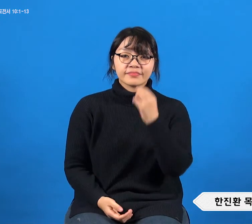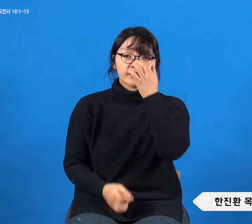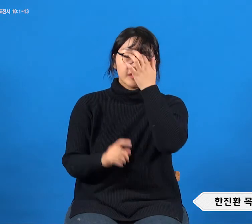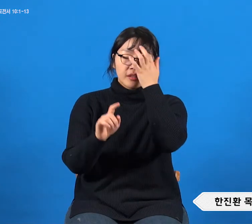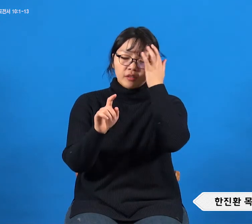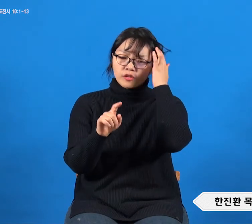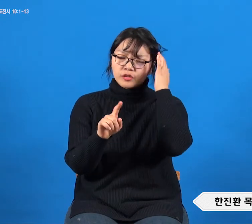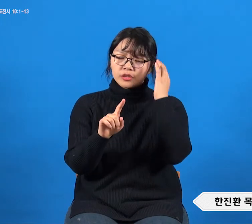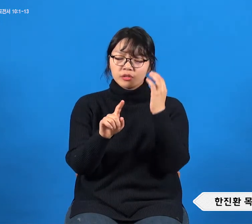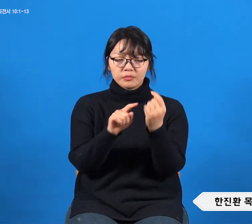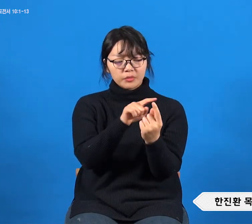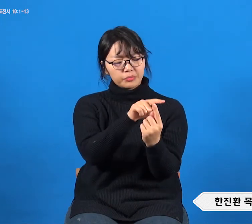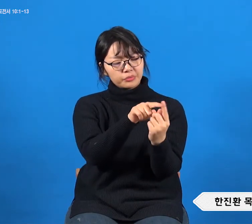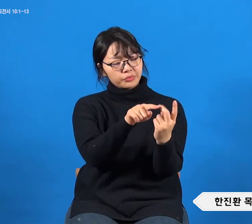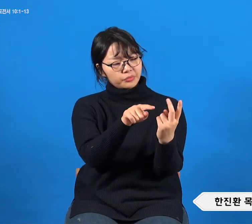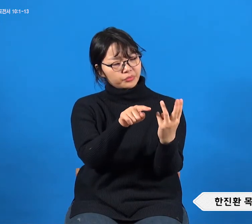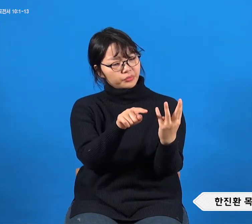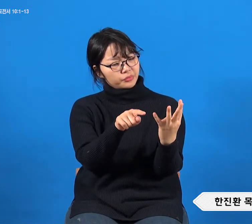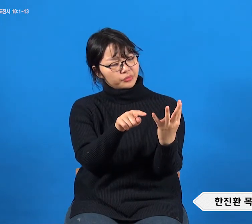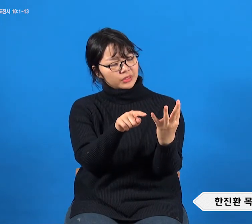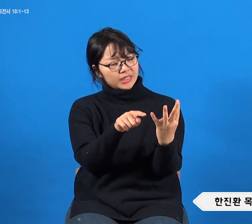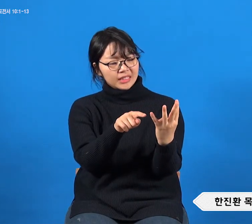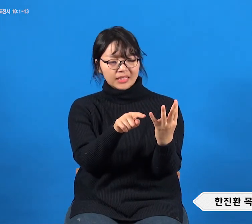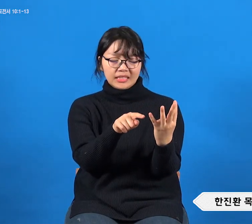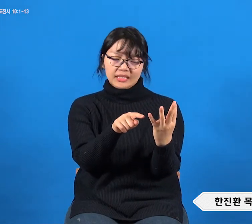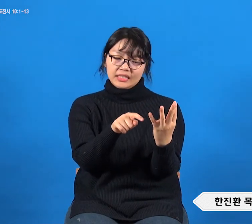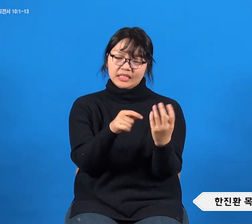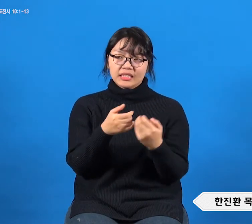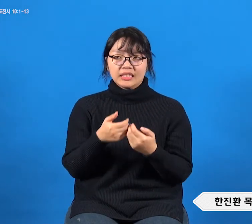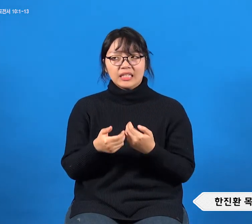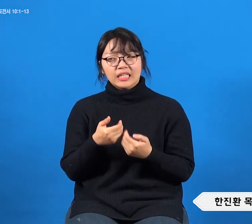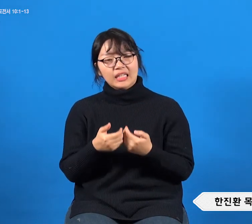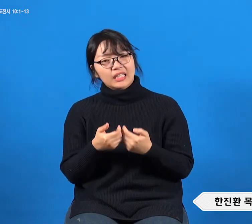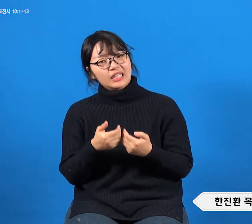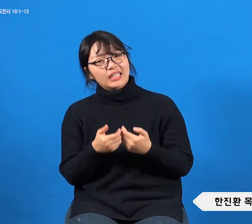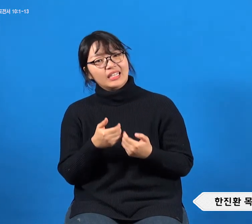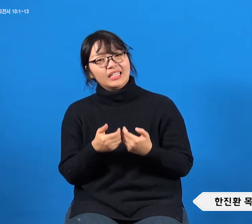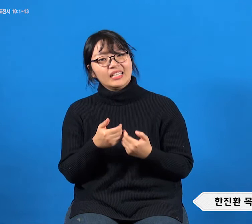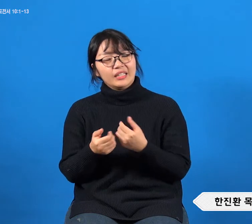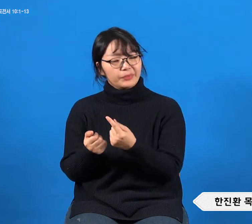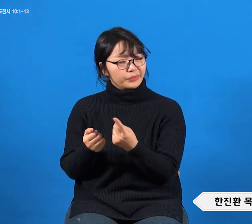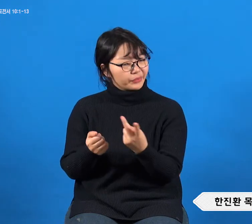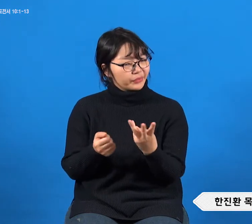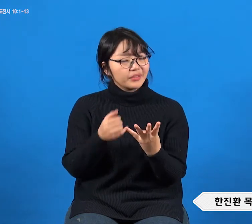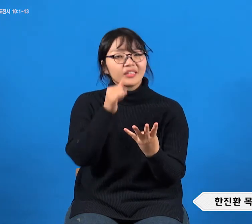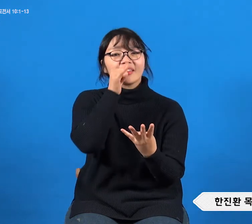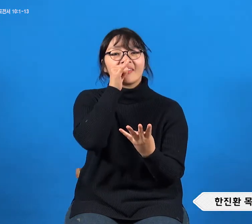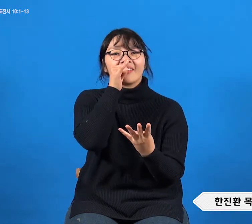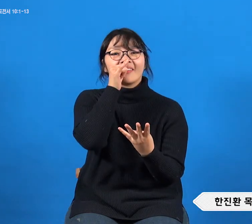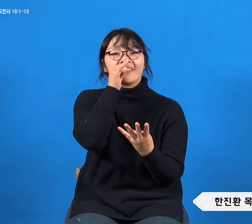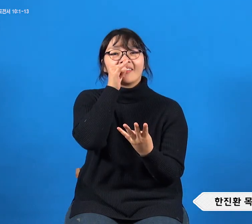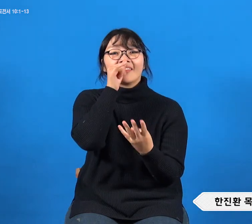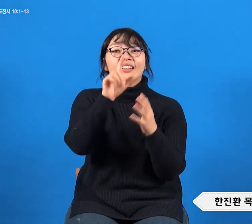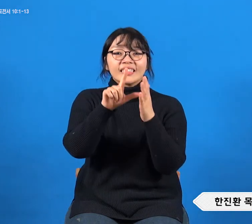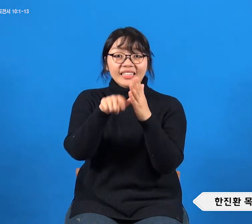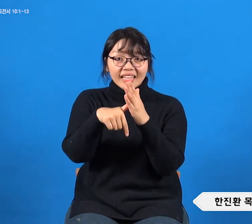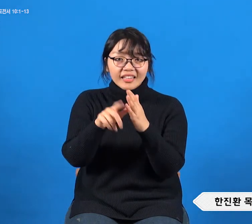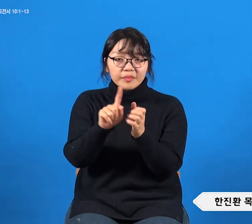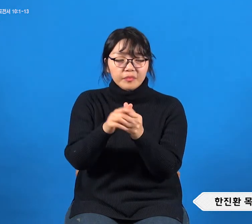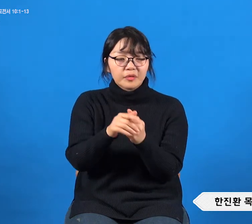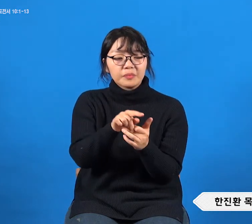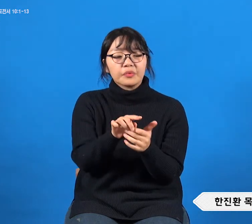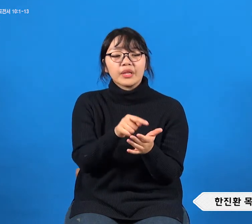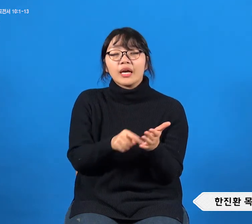꼭 어느 한 부분 순종을 유보시켜 놓고 있는 부분이 있습니다. 그럴 때는 꼭 보상